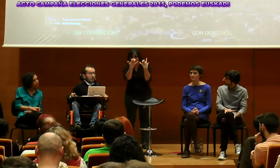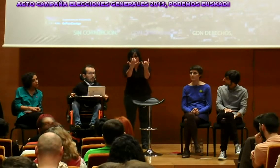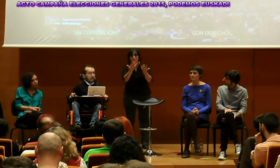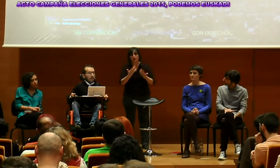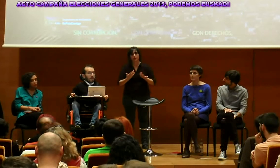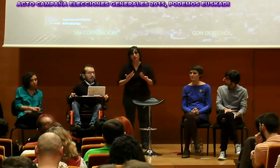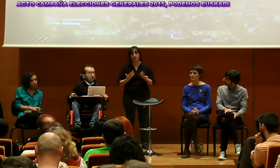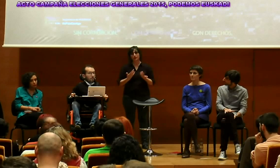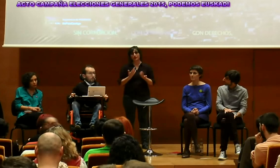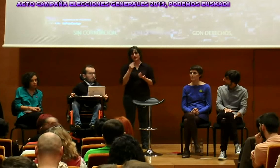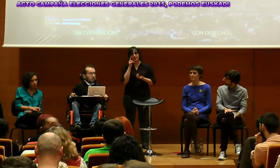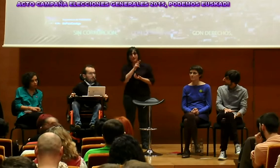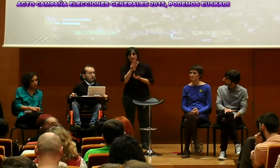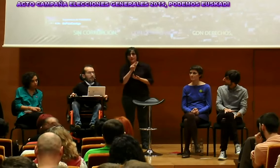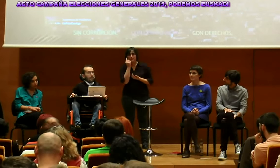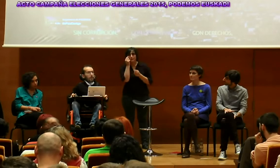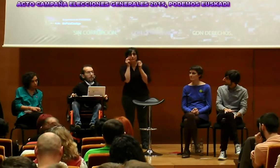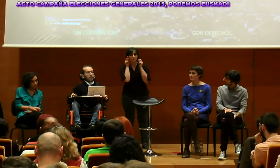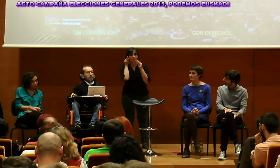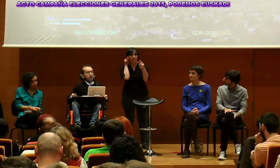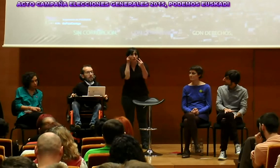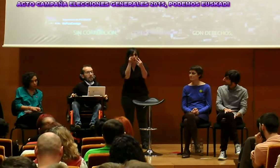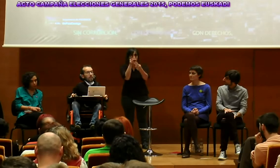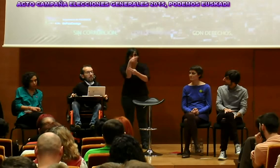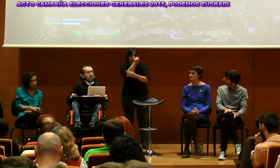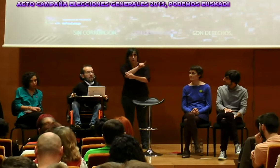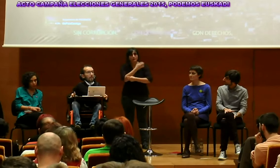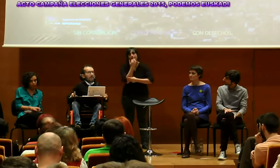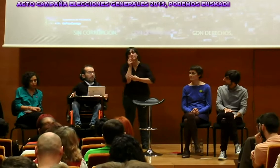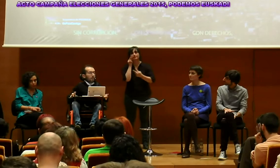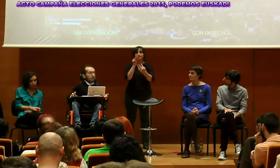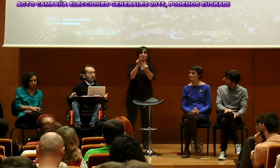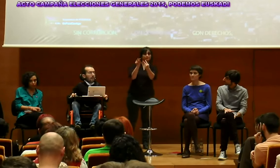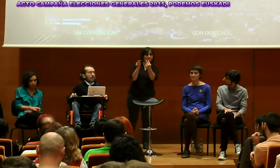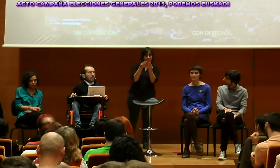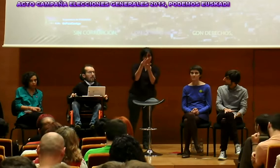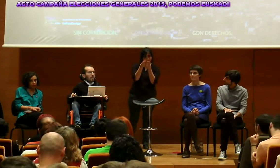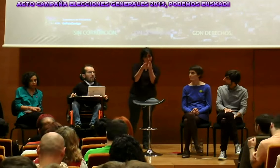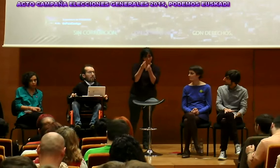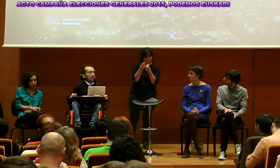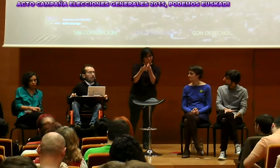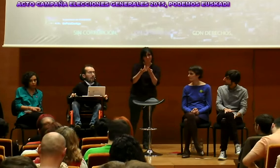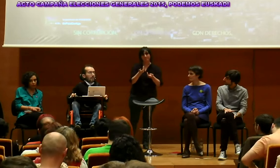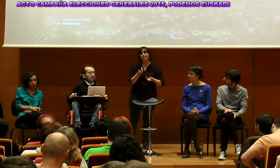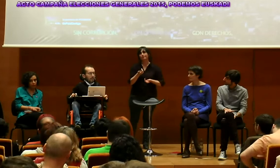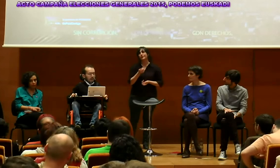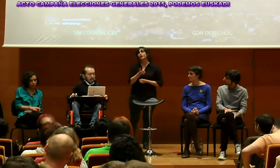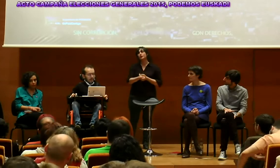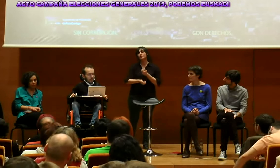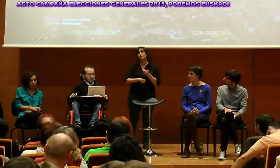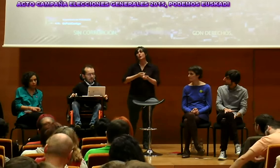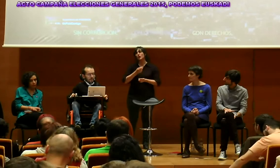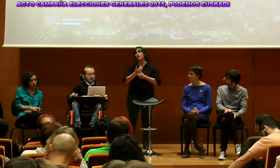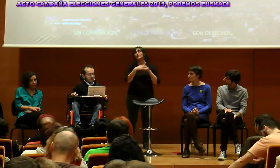vemos en vuestros ojos cuando os miramos, se está empezando a ver ya incluso